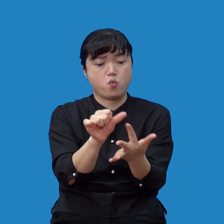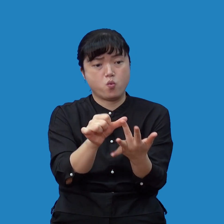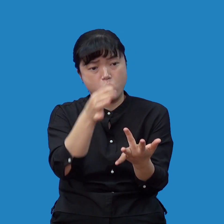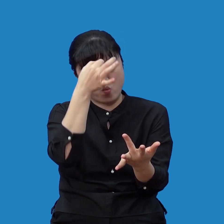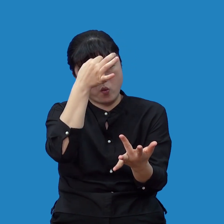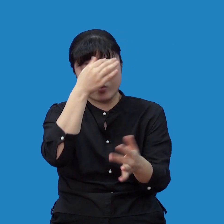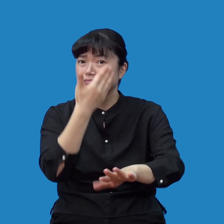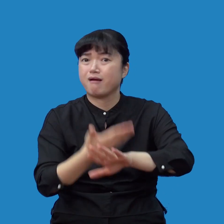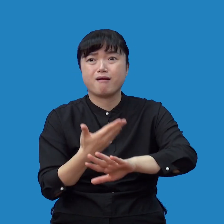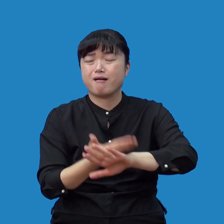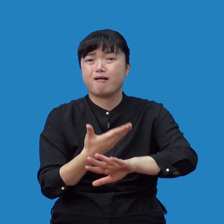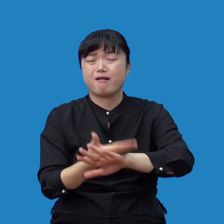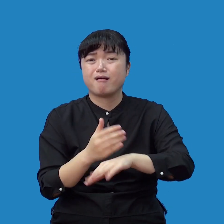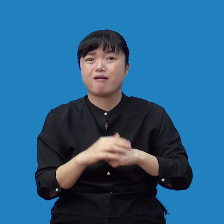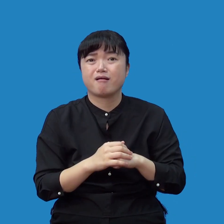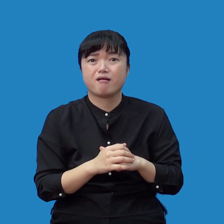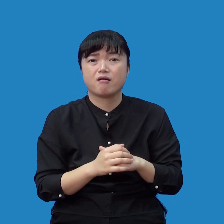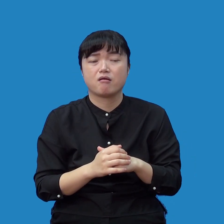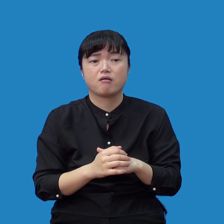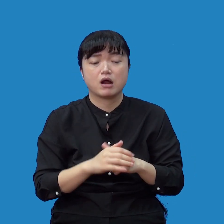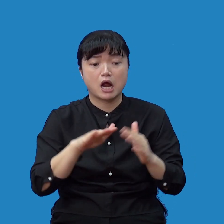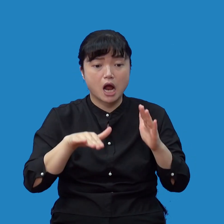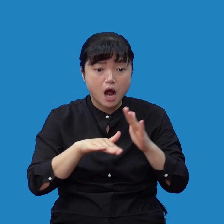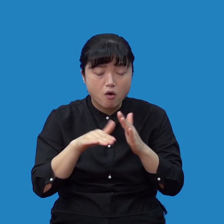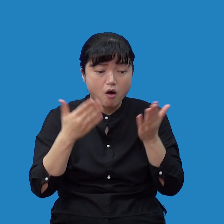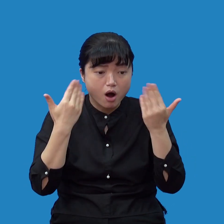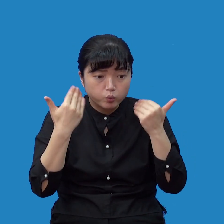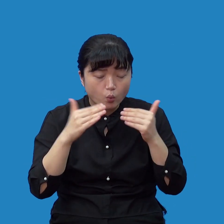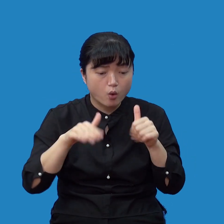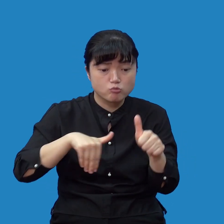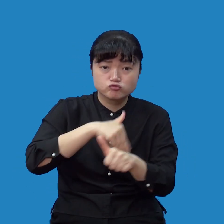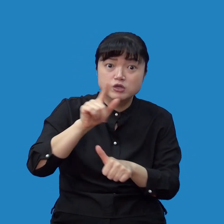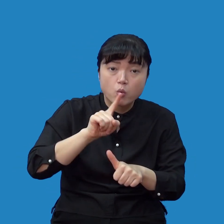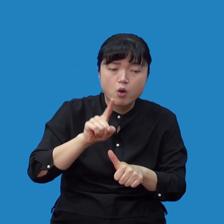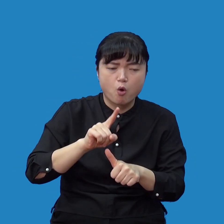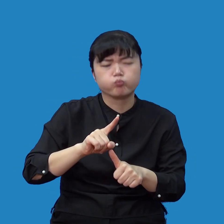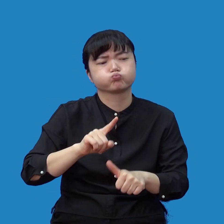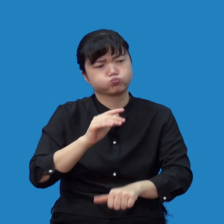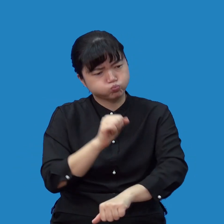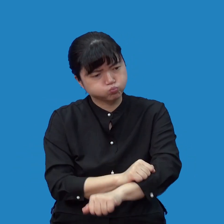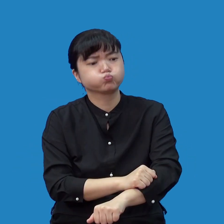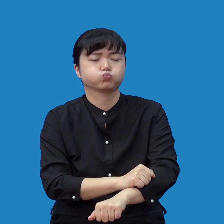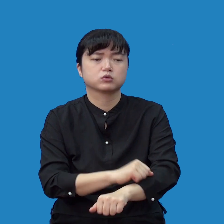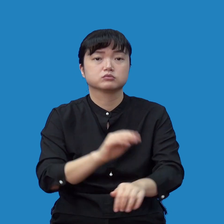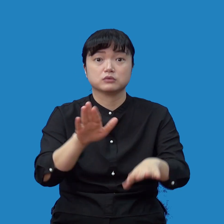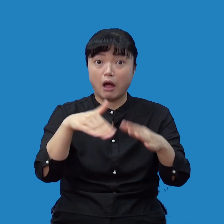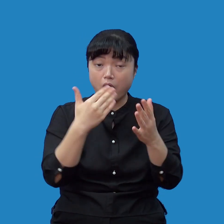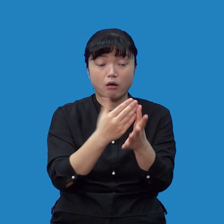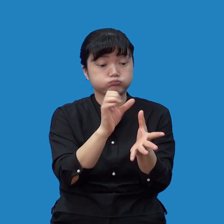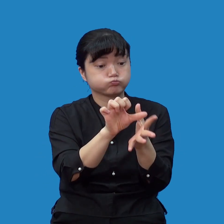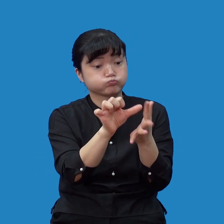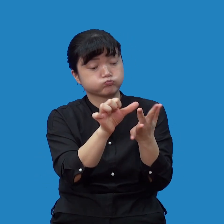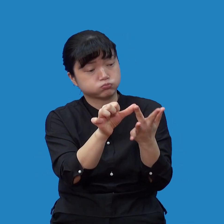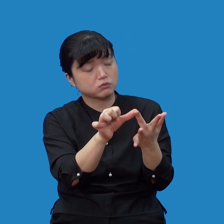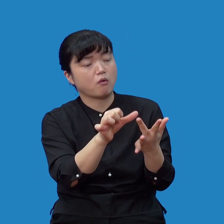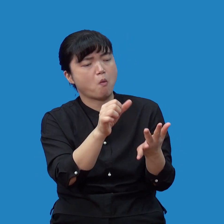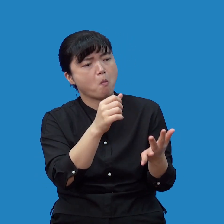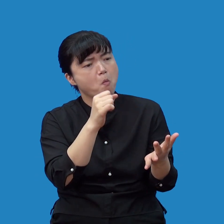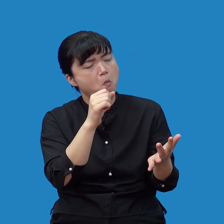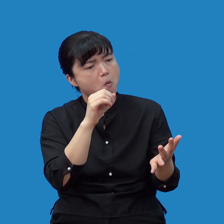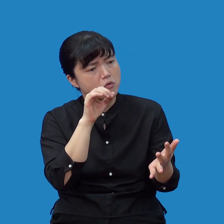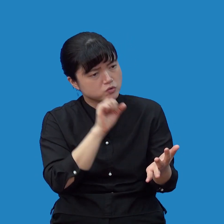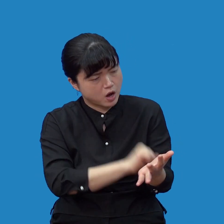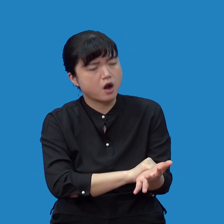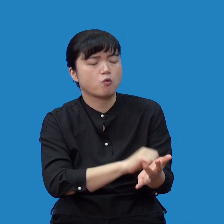개성이 다른데요, 이 가정이나 학교나 그 사회의 분위기가 모든 아이들이 서로 다른 강점을